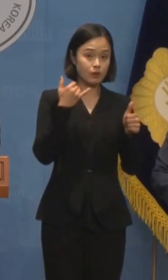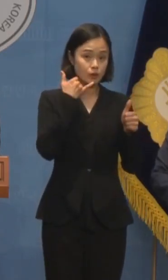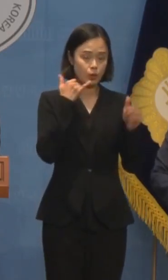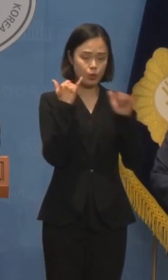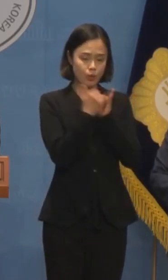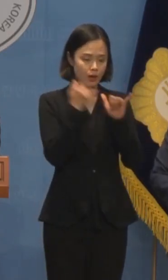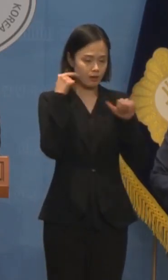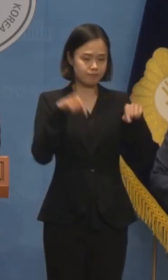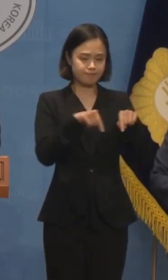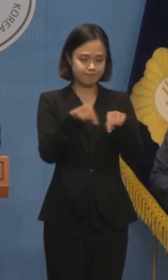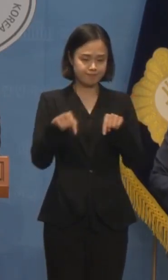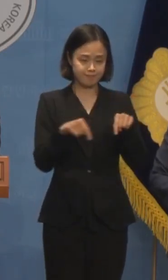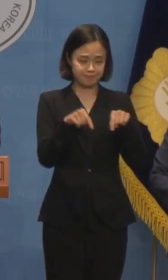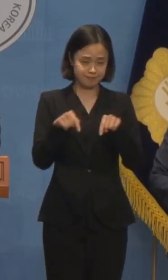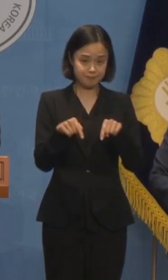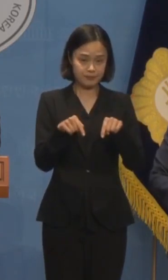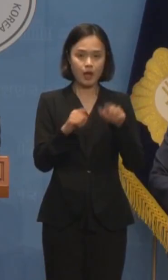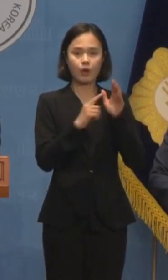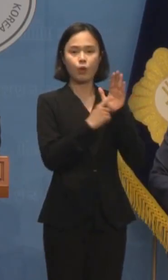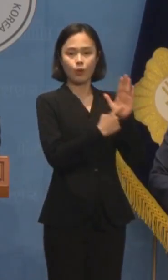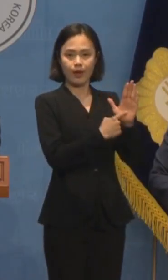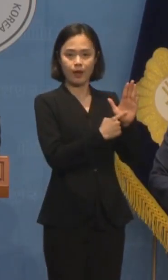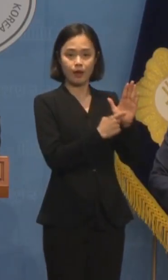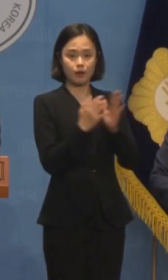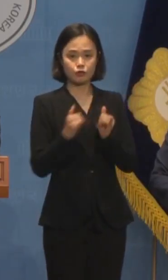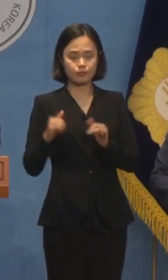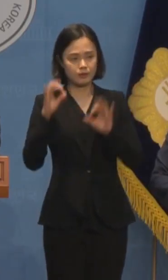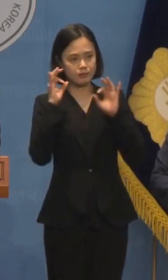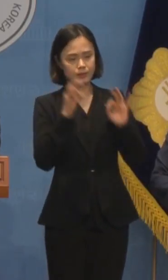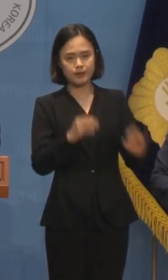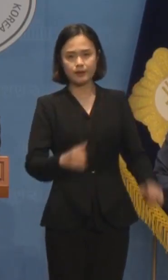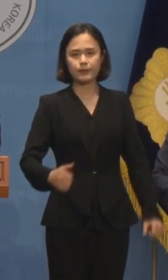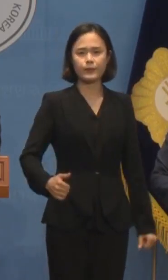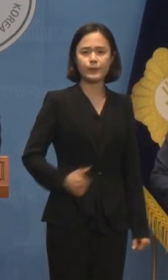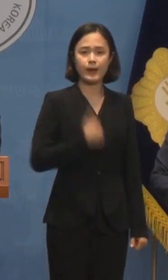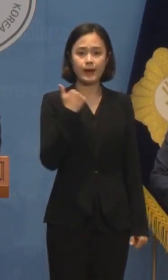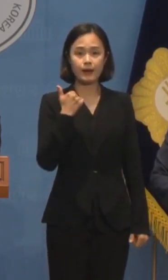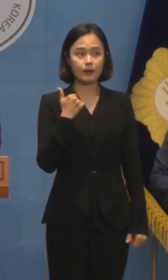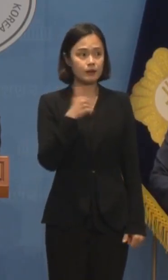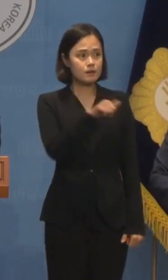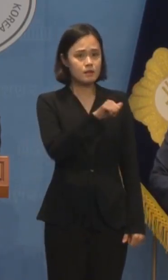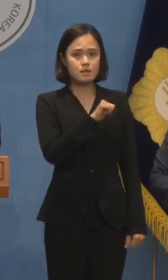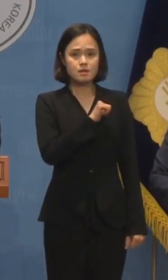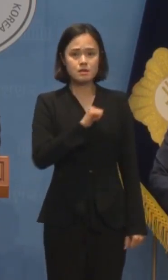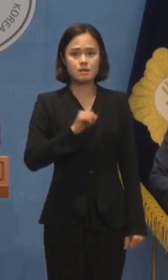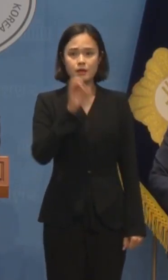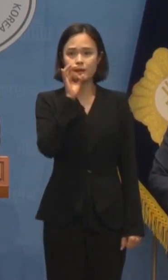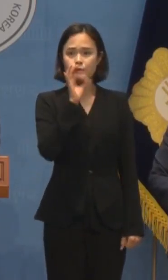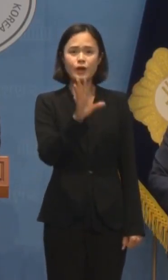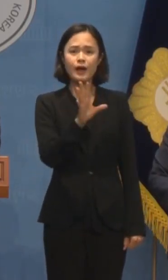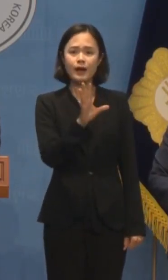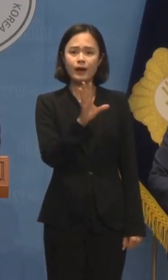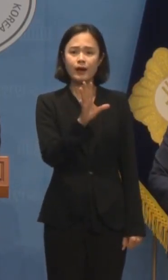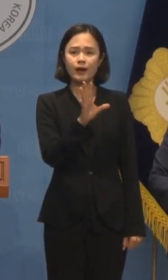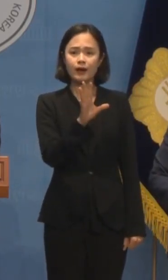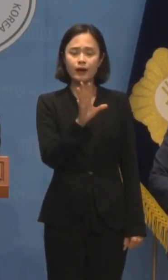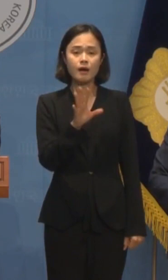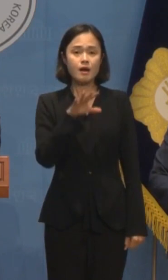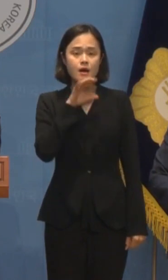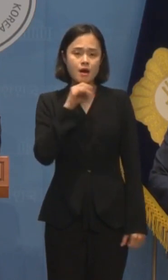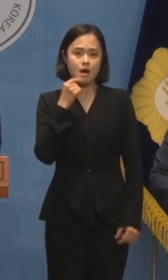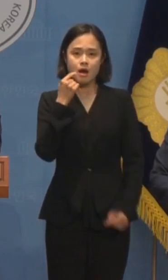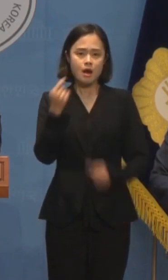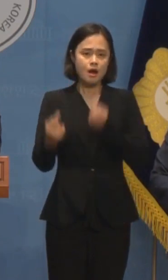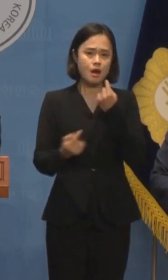분노는 최고조에 이르고 있습니다. 이제는 더 이상 안 되겠다, 이제는 못 살겠다라는 말까지 나오고